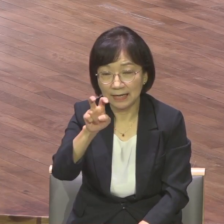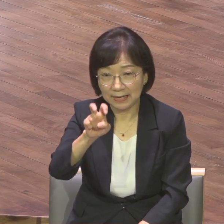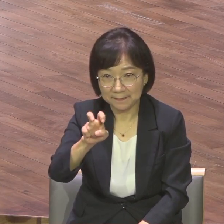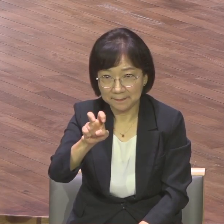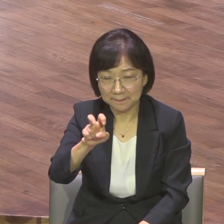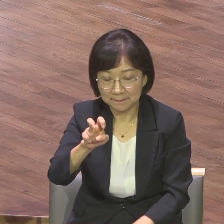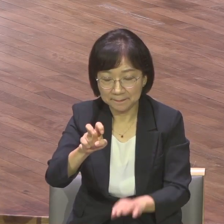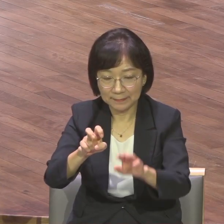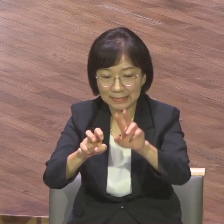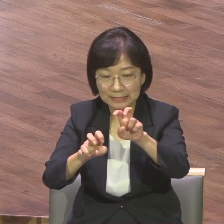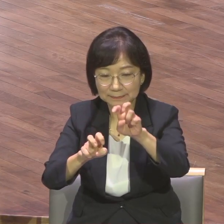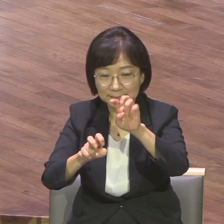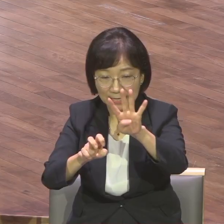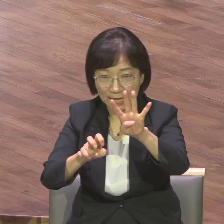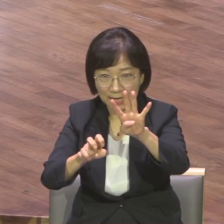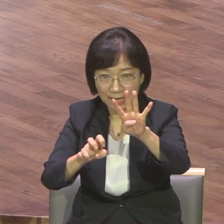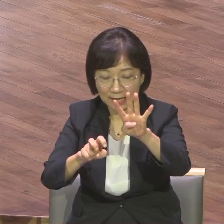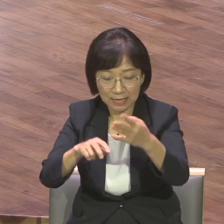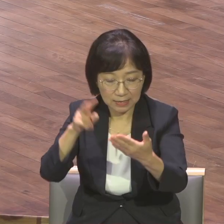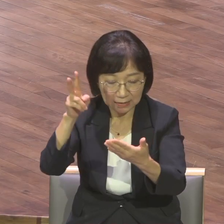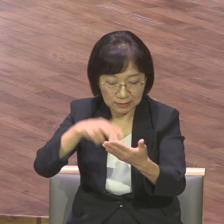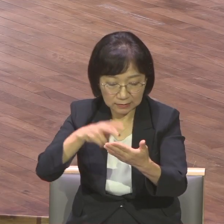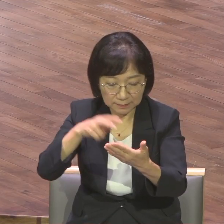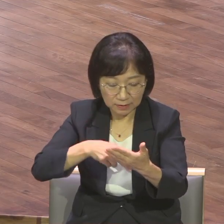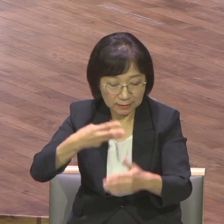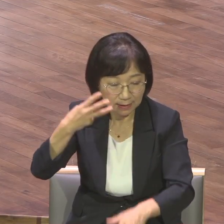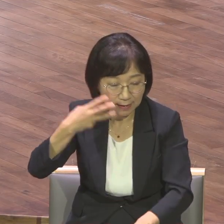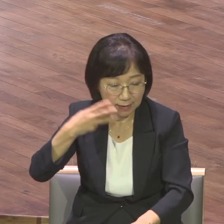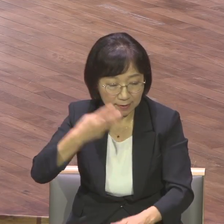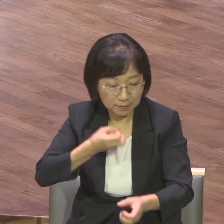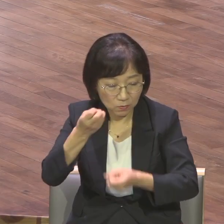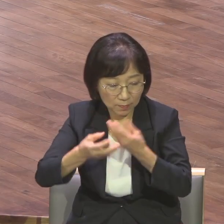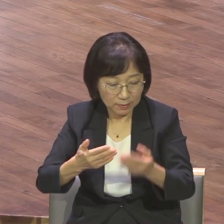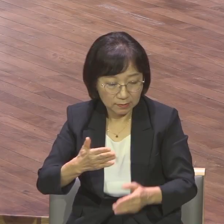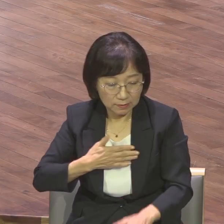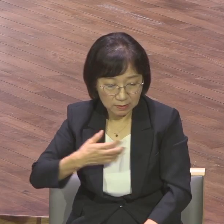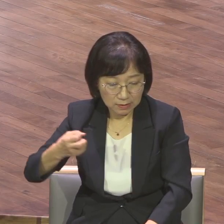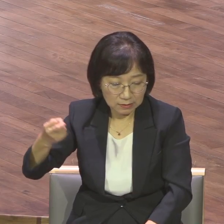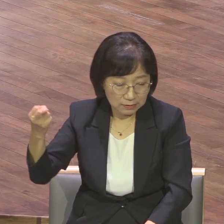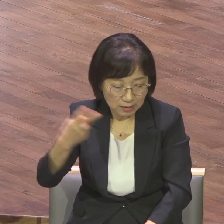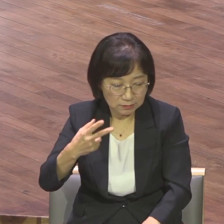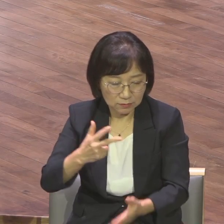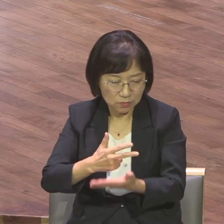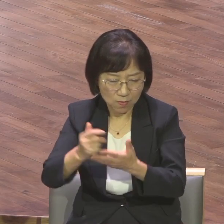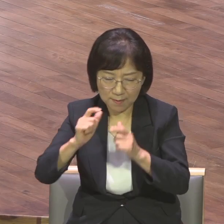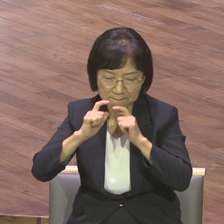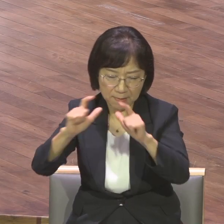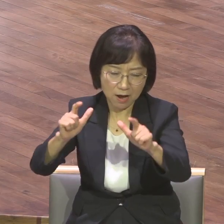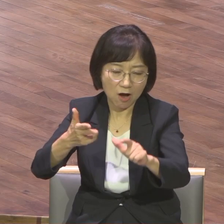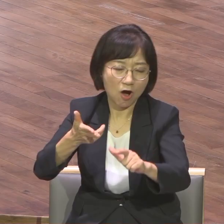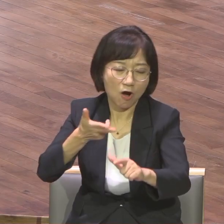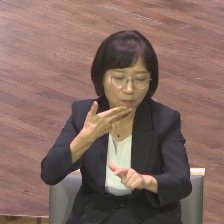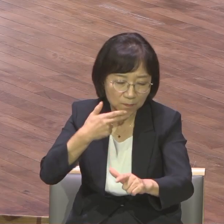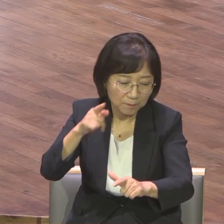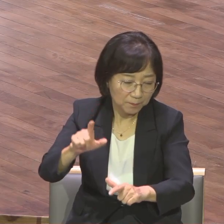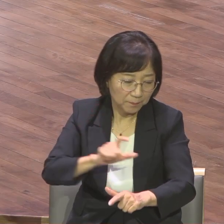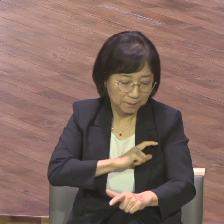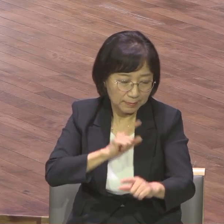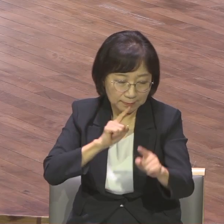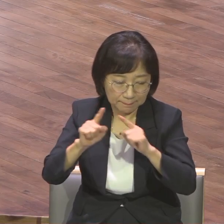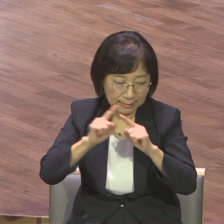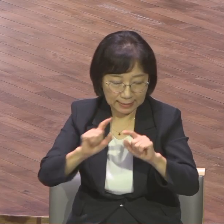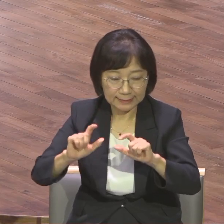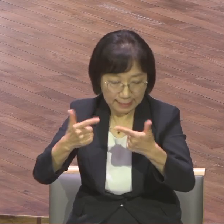예레미야가 이런 고백하지요. 내가 다시는 여호와를 선포하지 아니하며 그의 이름으로 말하지 아니하리라